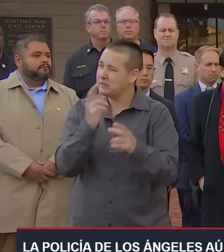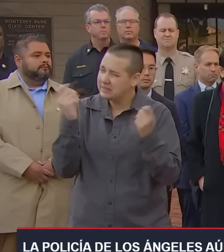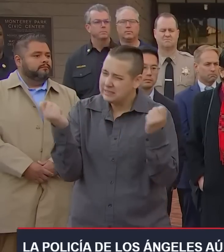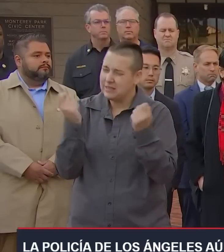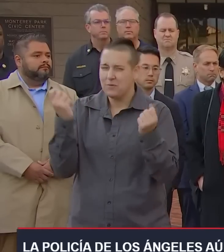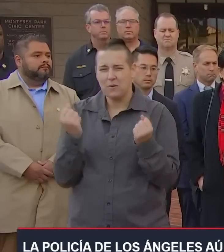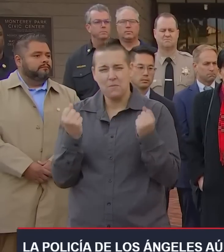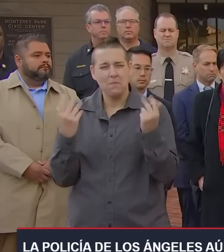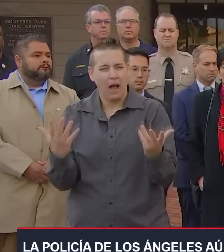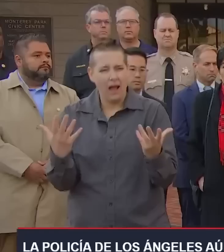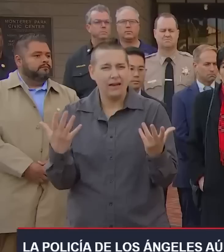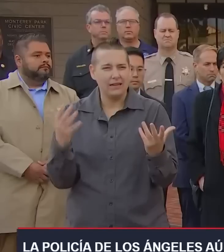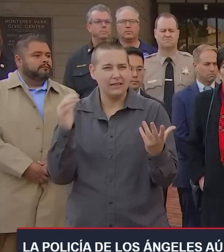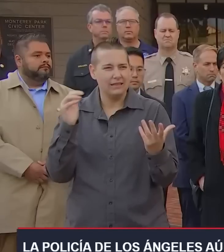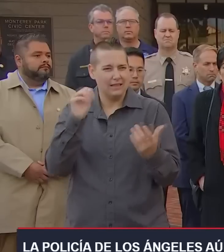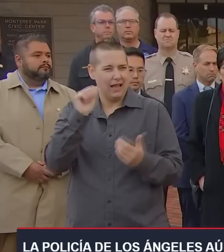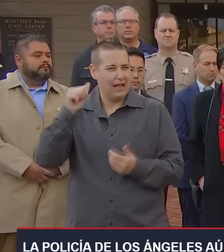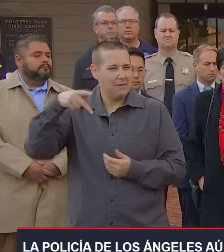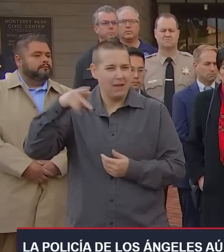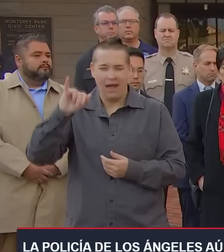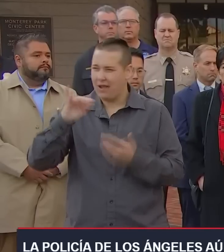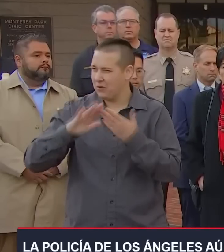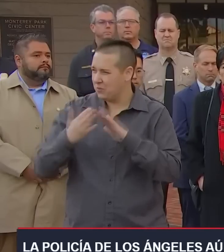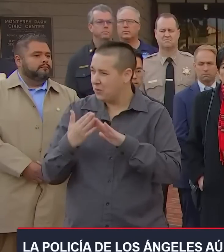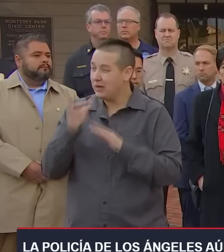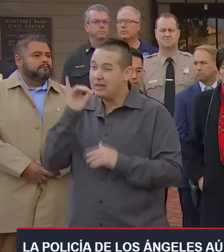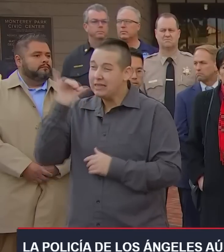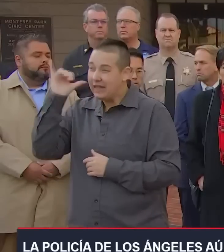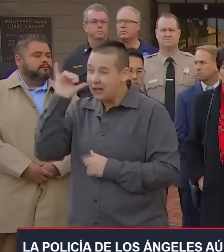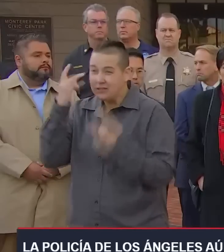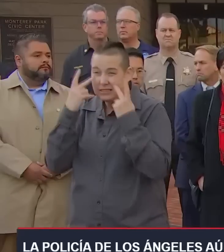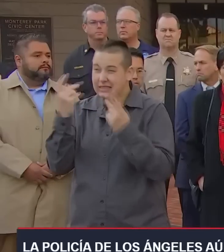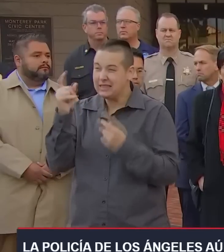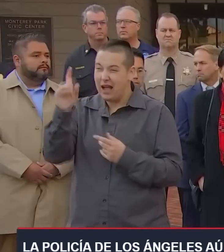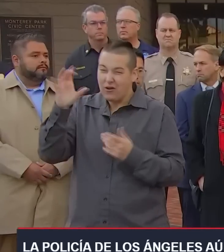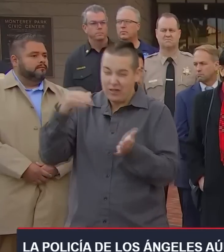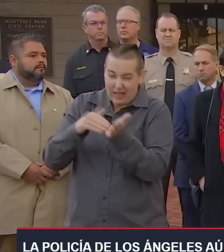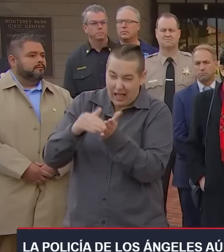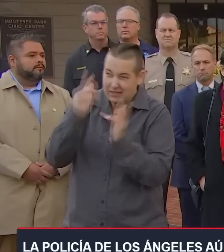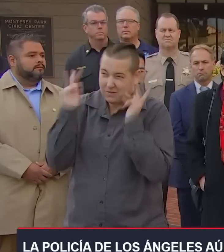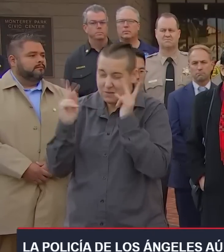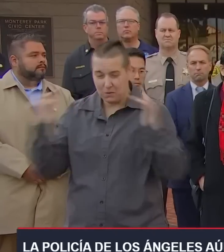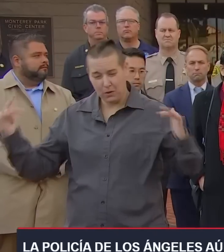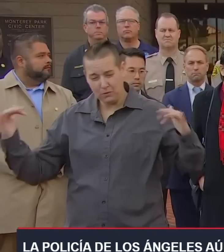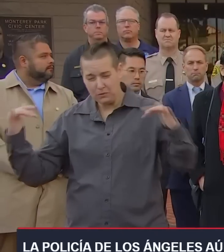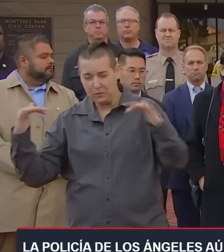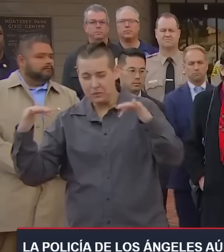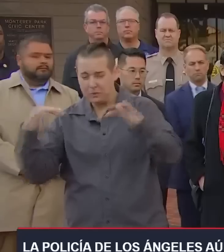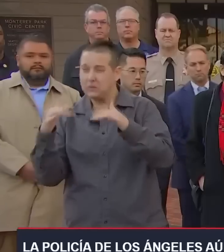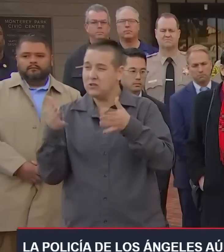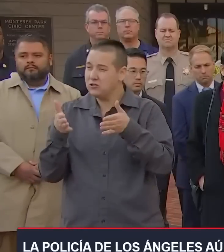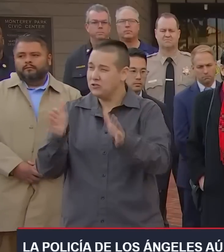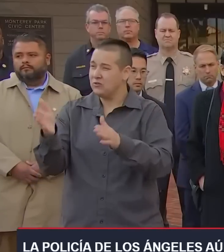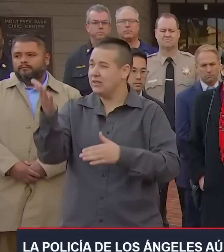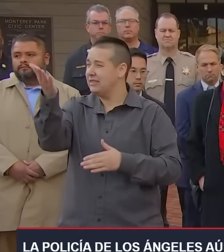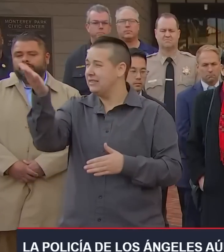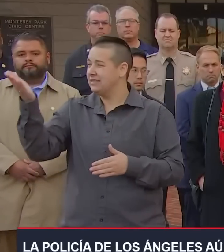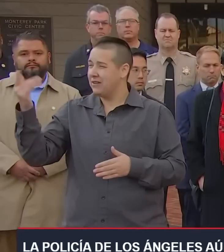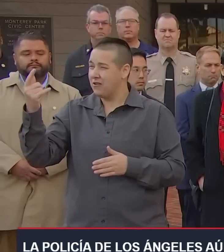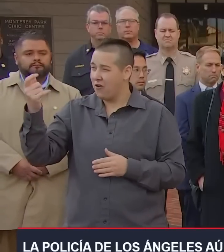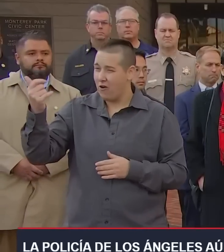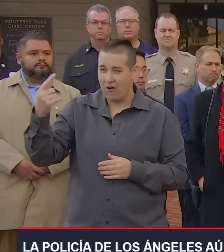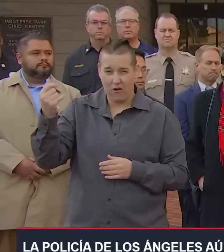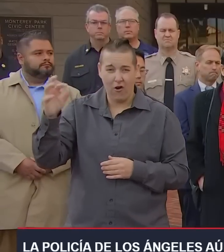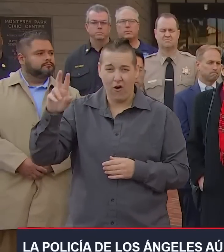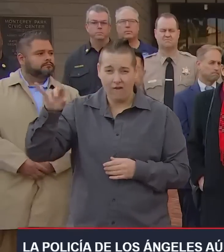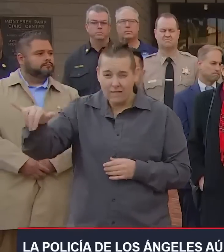en un día de celebración respetado por tantos en la comunidad y ayer